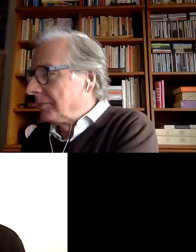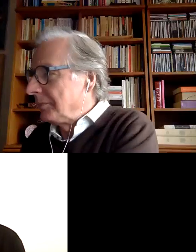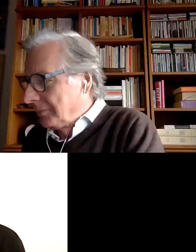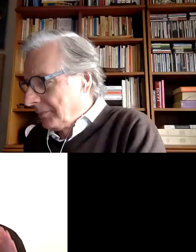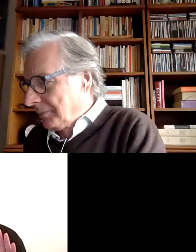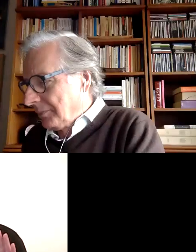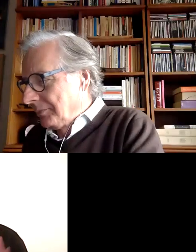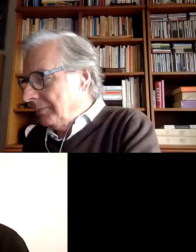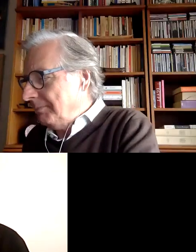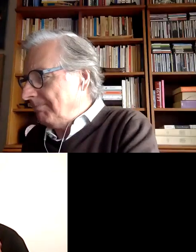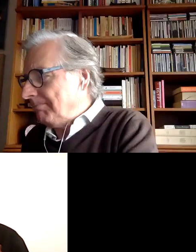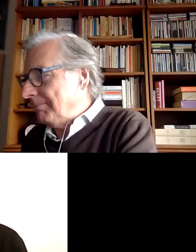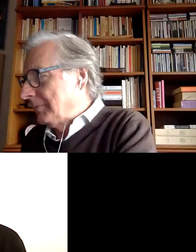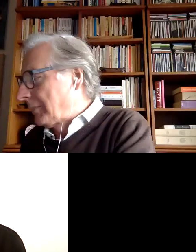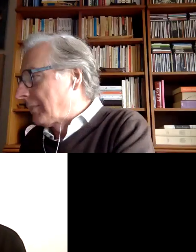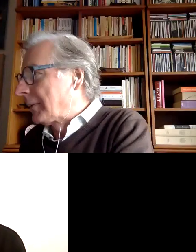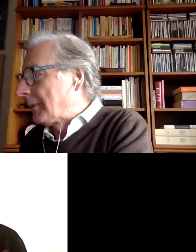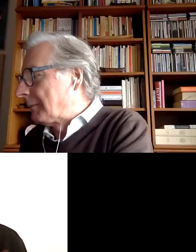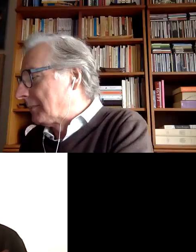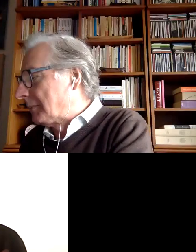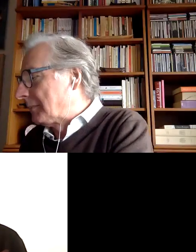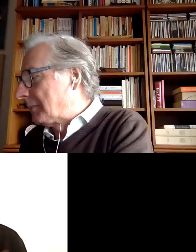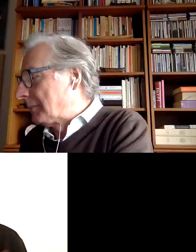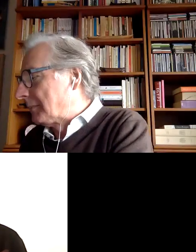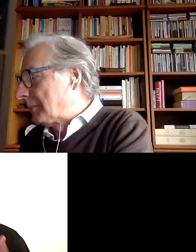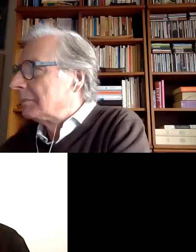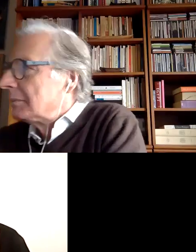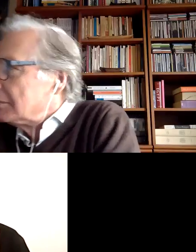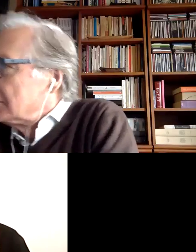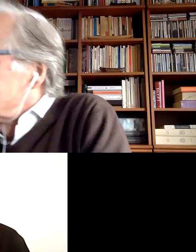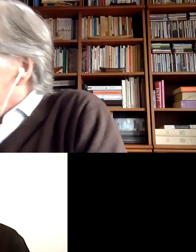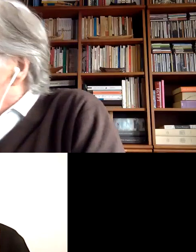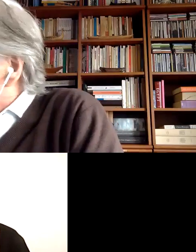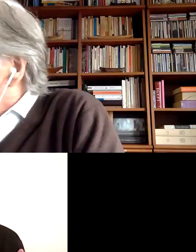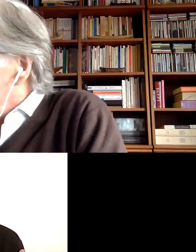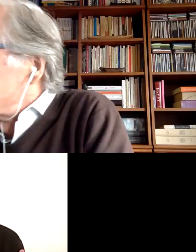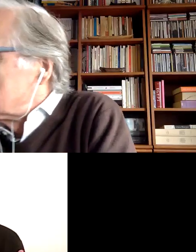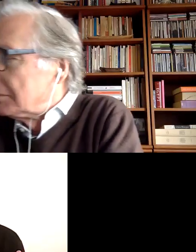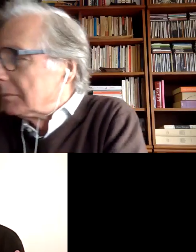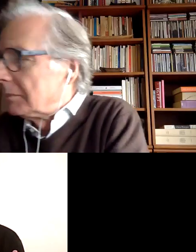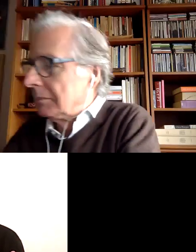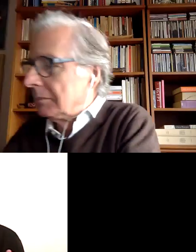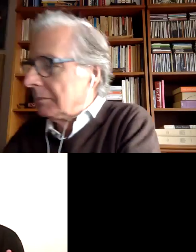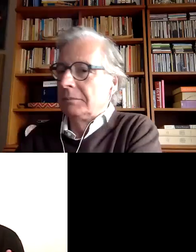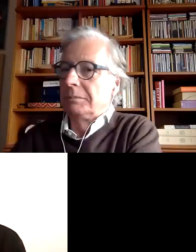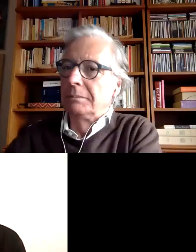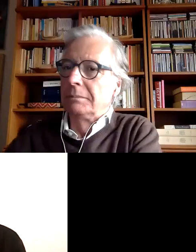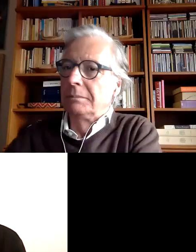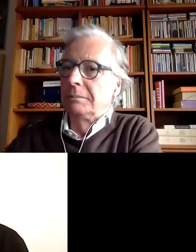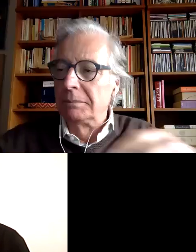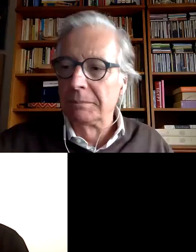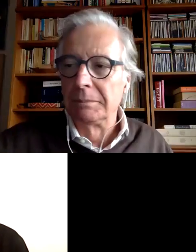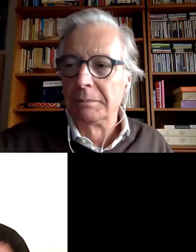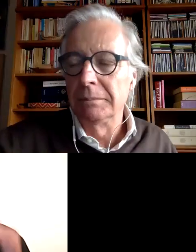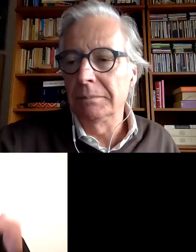para a Ciência e a Tecnologia. A nossa sessão terá dois momentos. Um primeiro momento